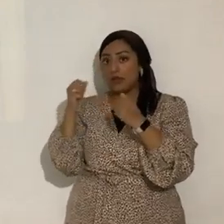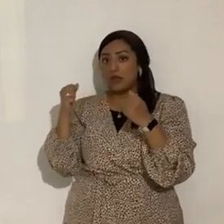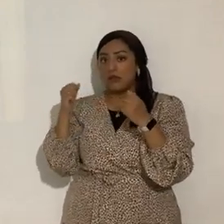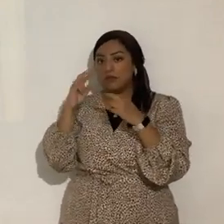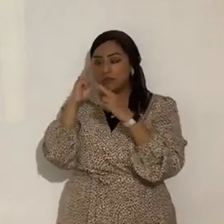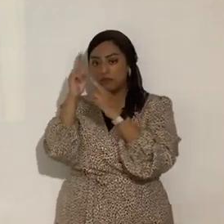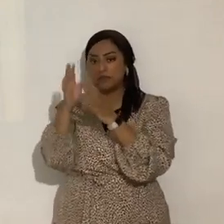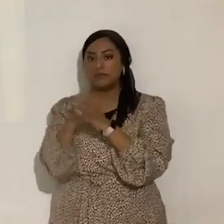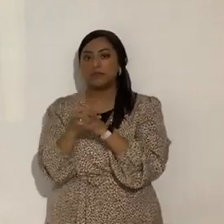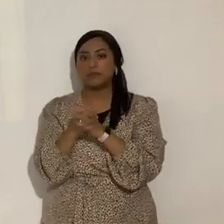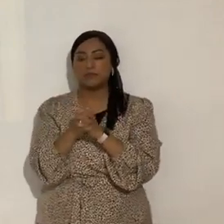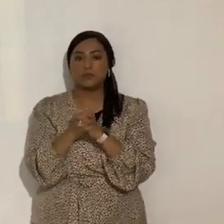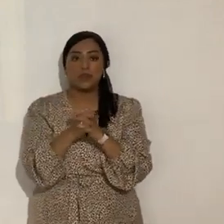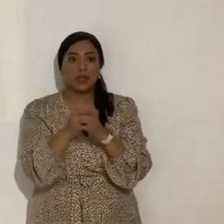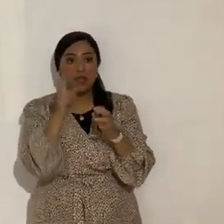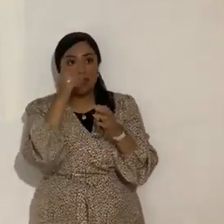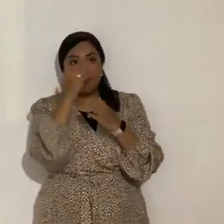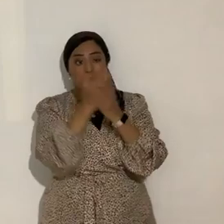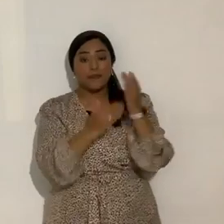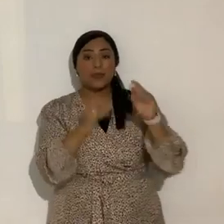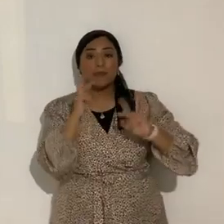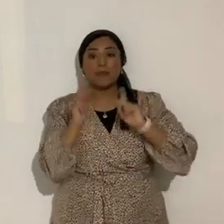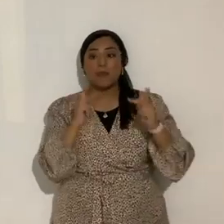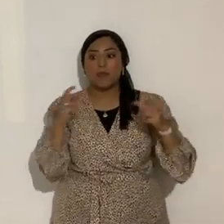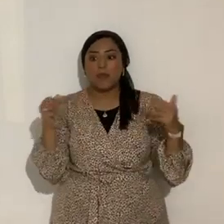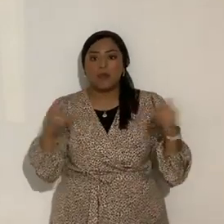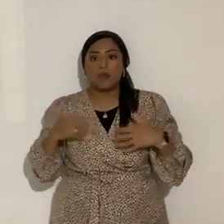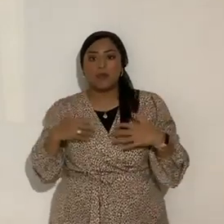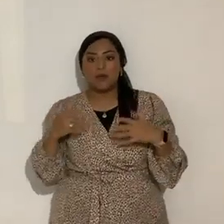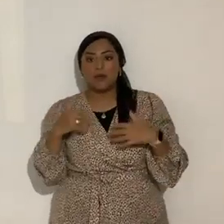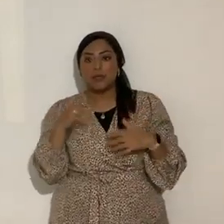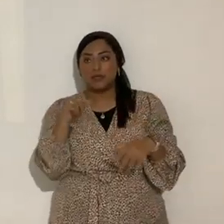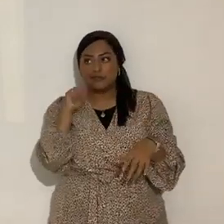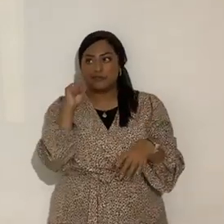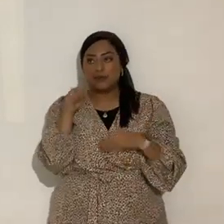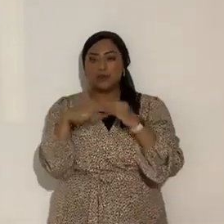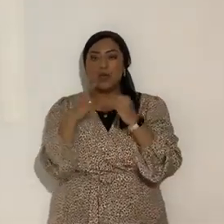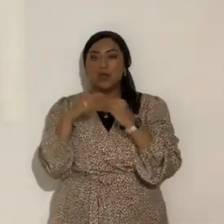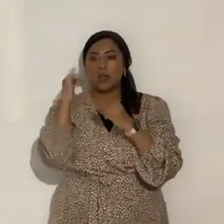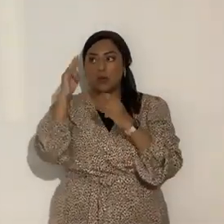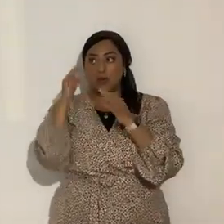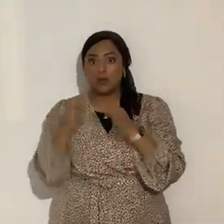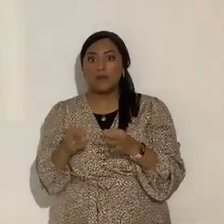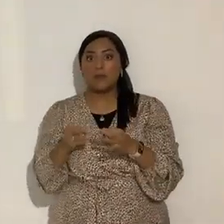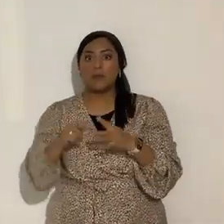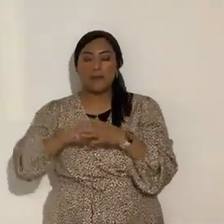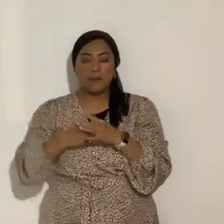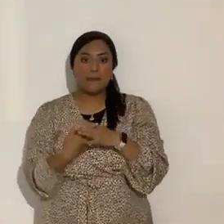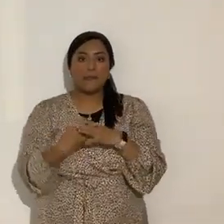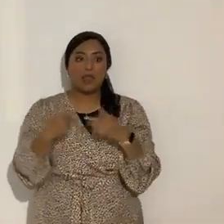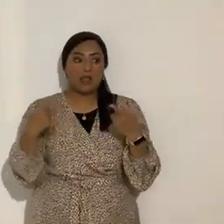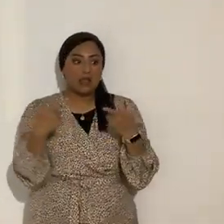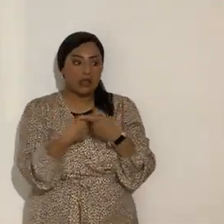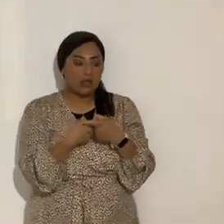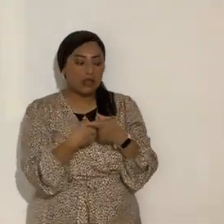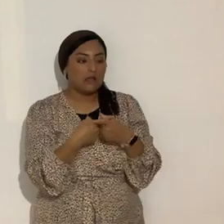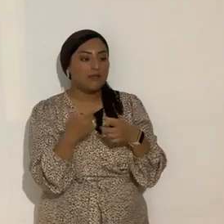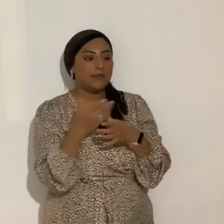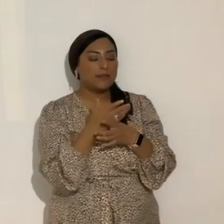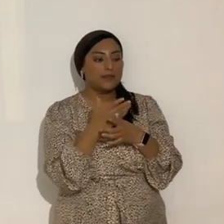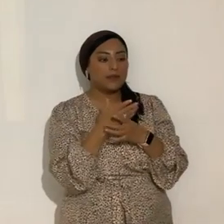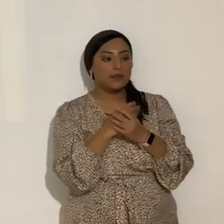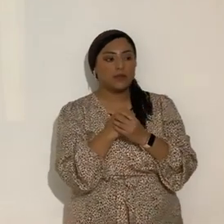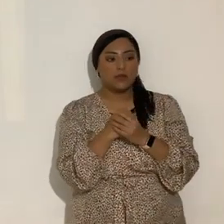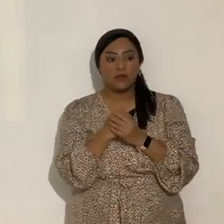recibirlo. ¿Por qué? Porque está dudando de la voluntad de Elohim. Y entonces empieza un choque